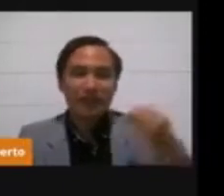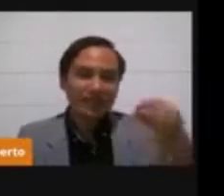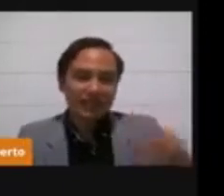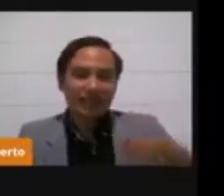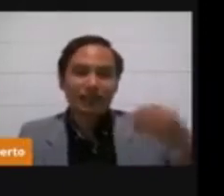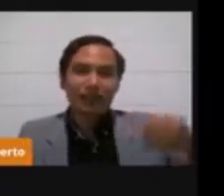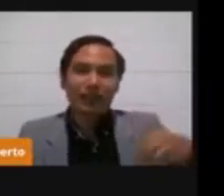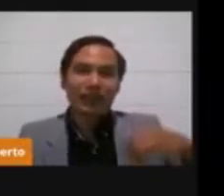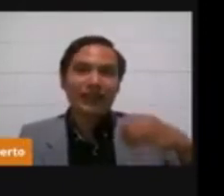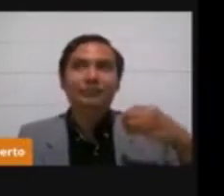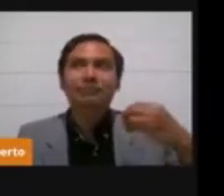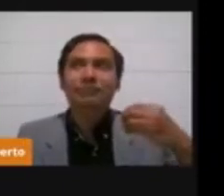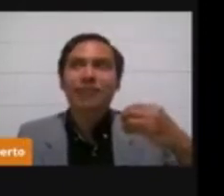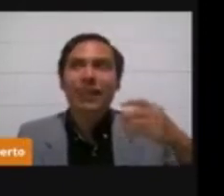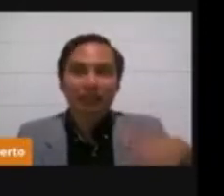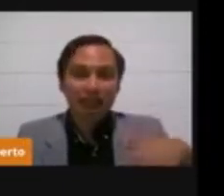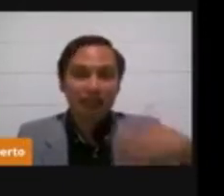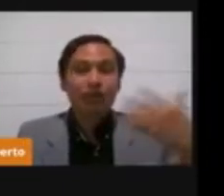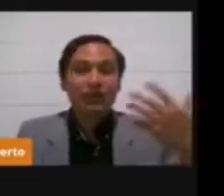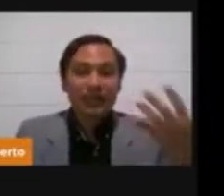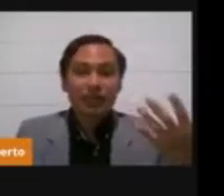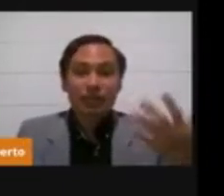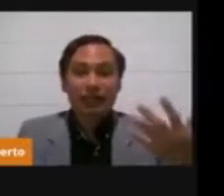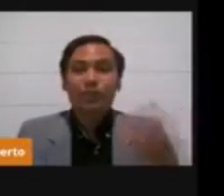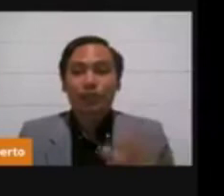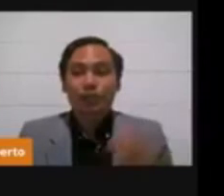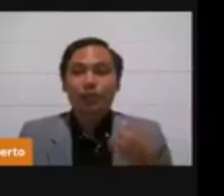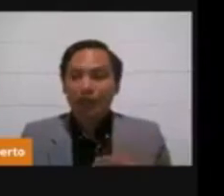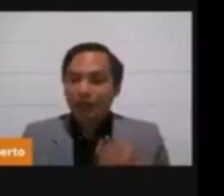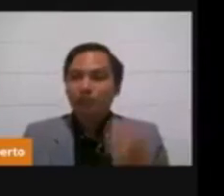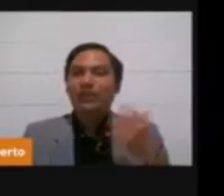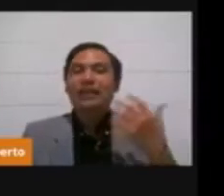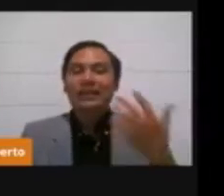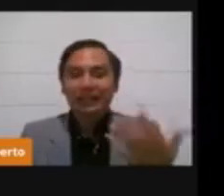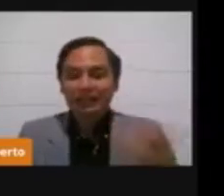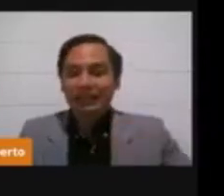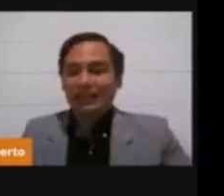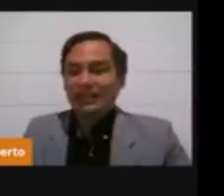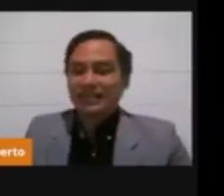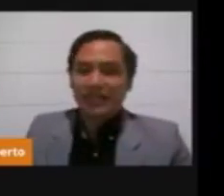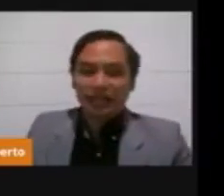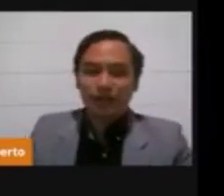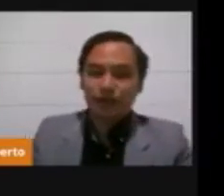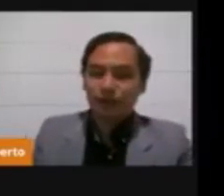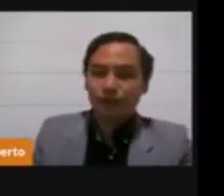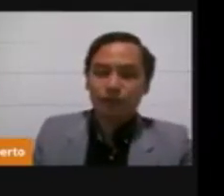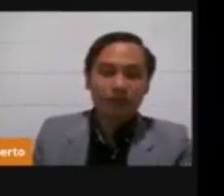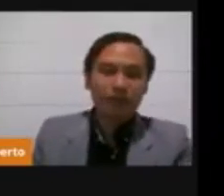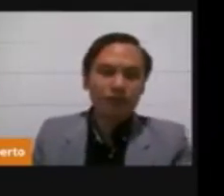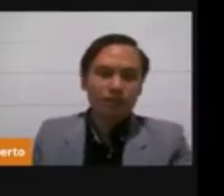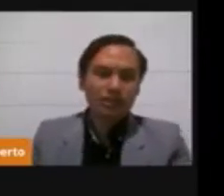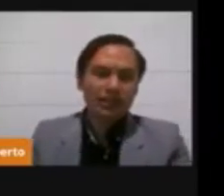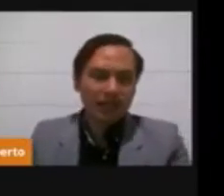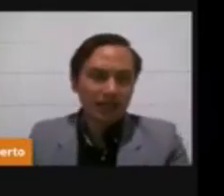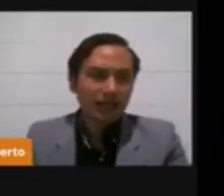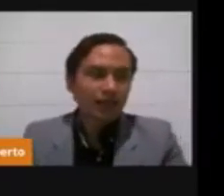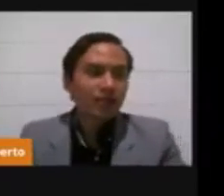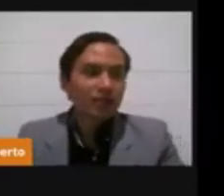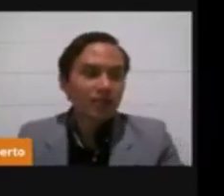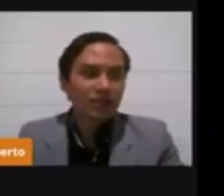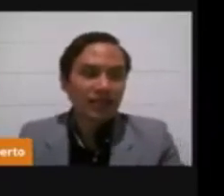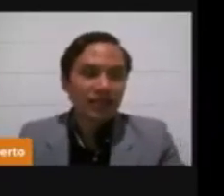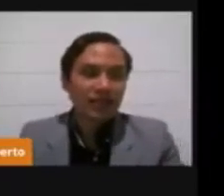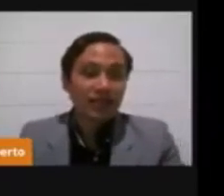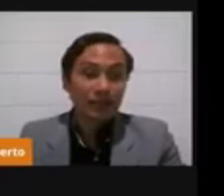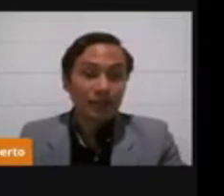quizás pensando en alrededor de eso para que nosotros podamos ir siendo como una mejor sociedad,